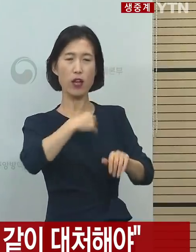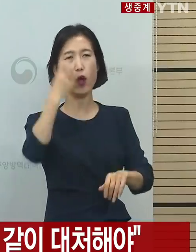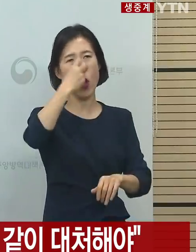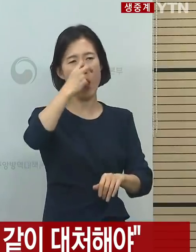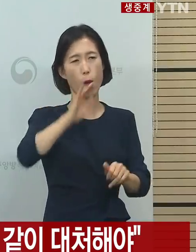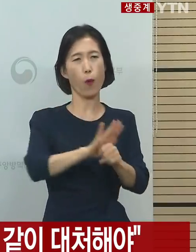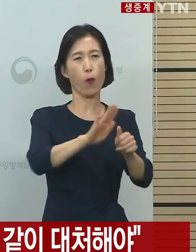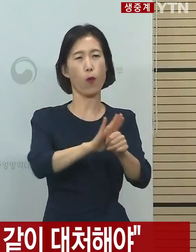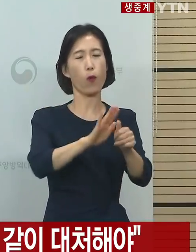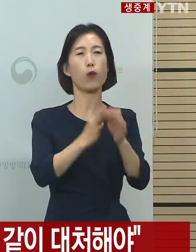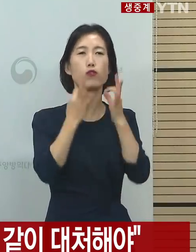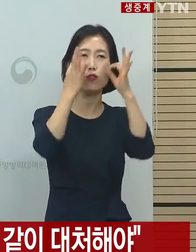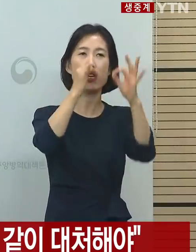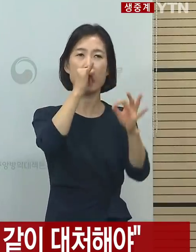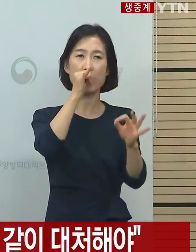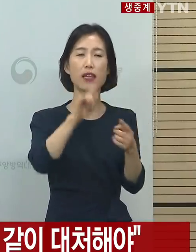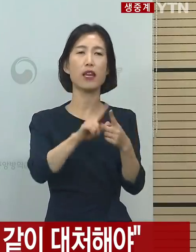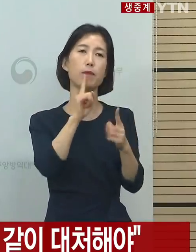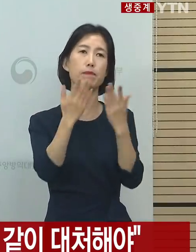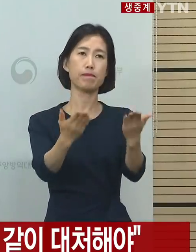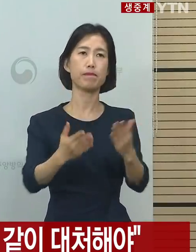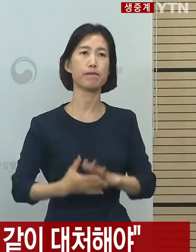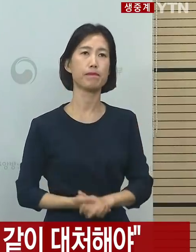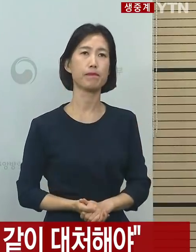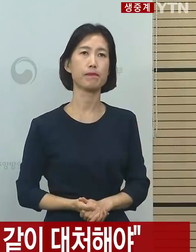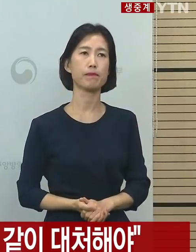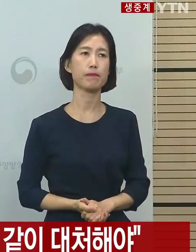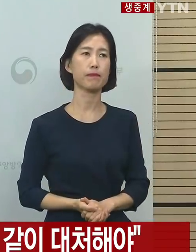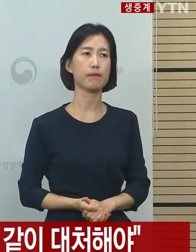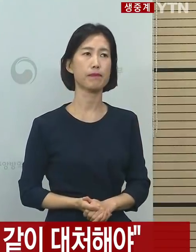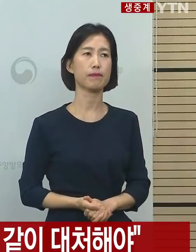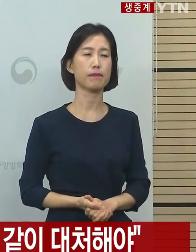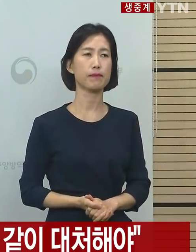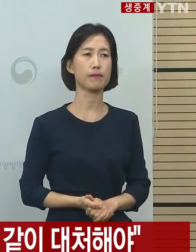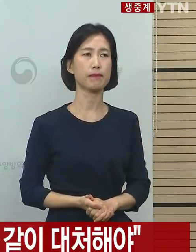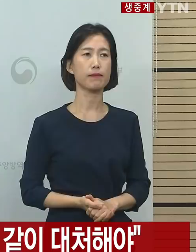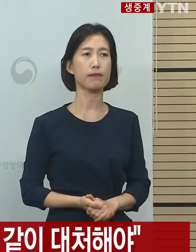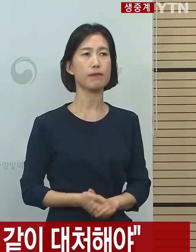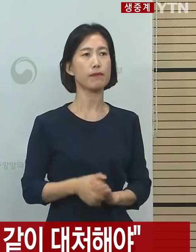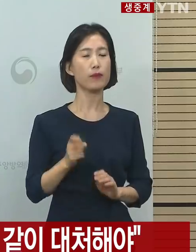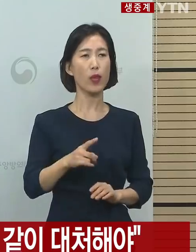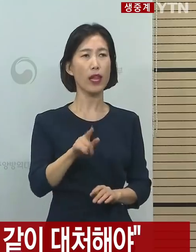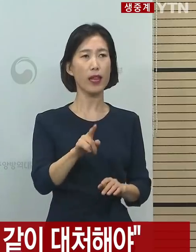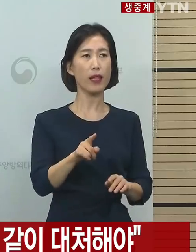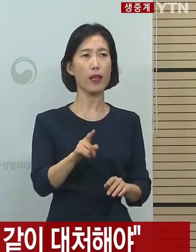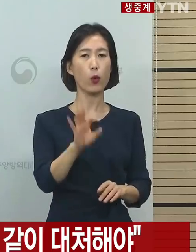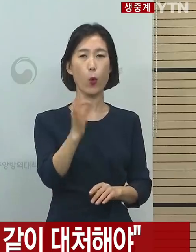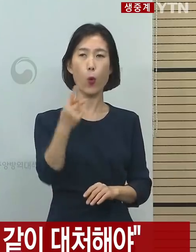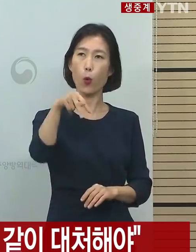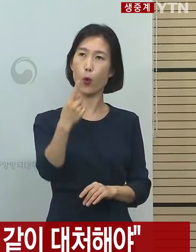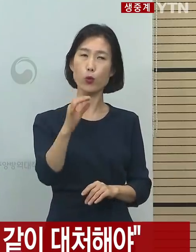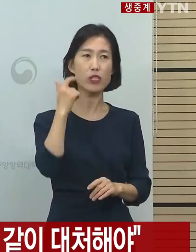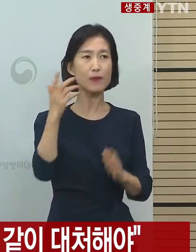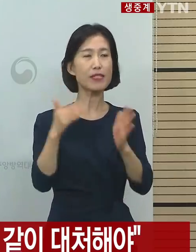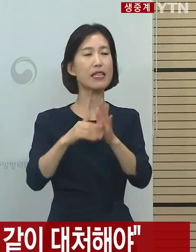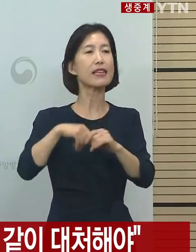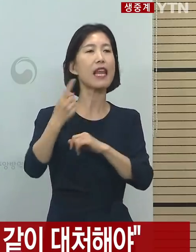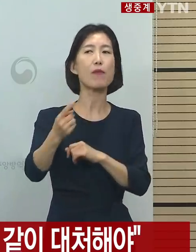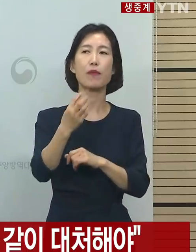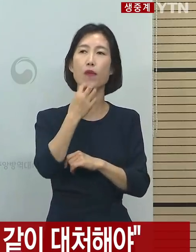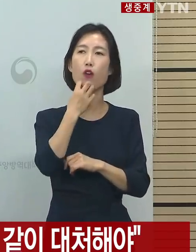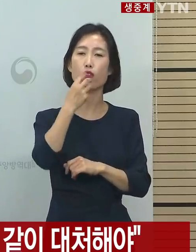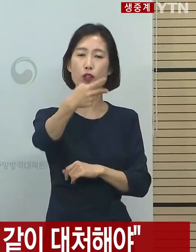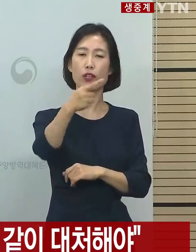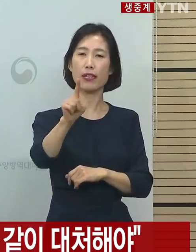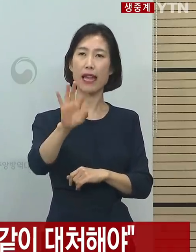다하고 있다라고 말씀을 드리겠습니다. 짧게 질문해 주셔서 감사합니다. 당산으로 가서 질문 받고 또 시간이 남으면